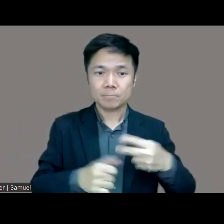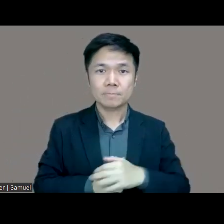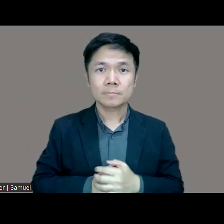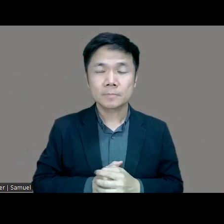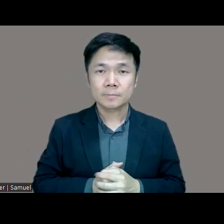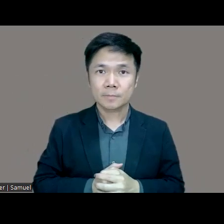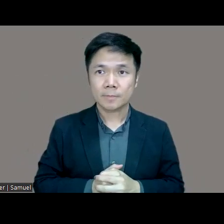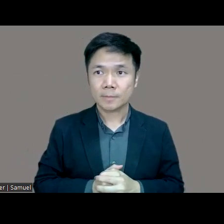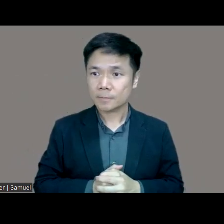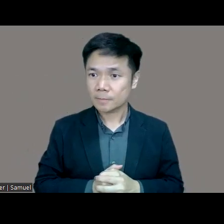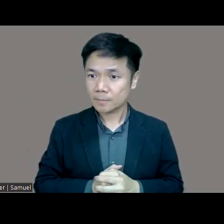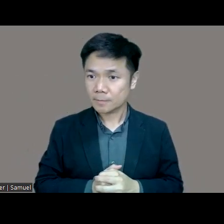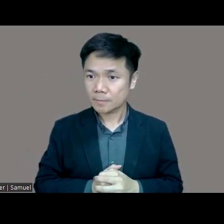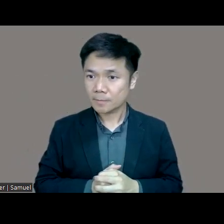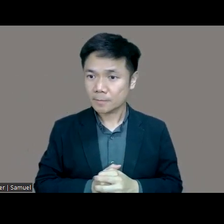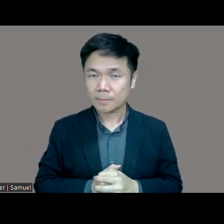votre microphone.